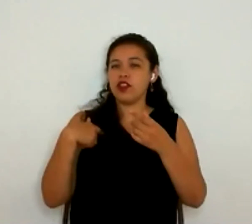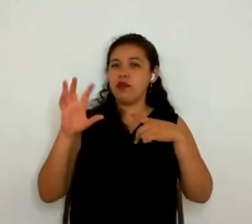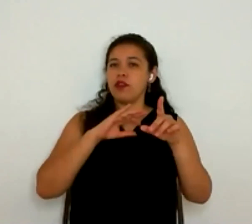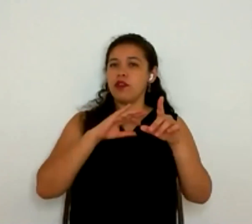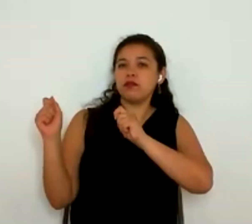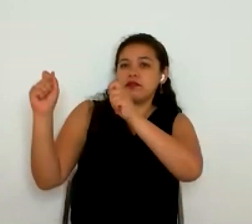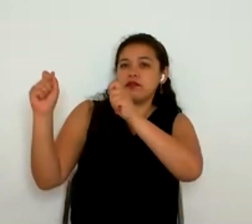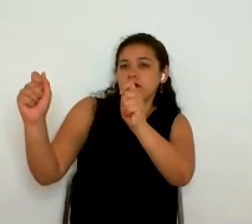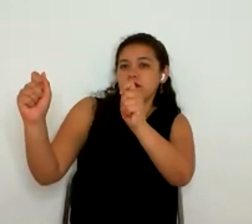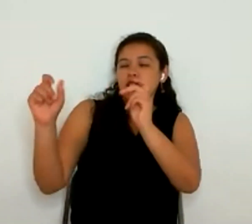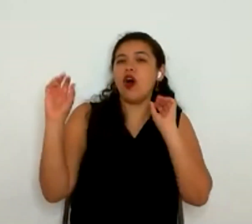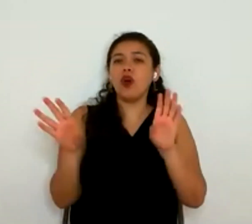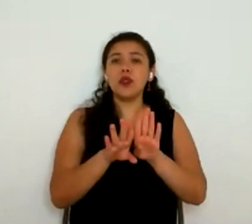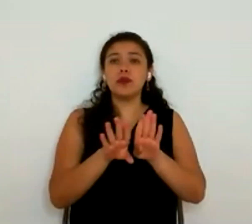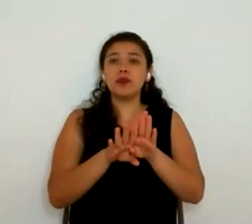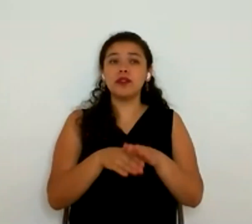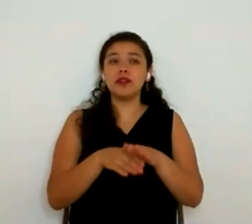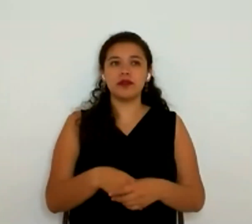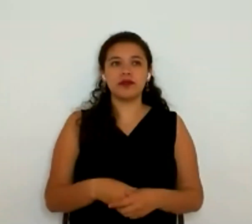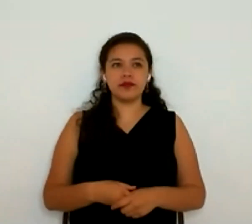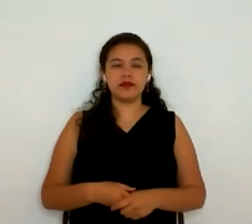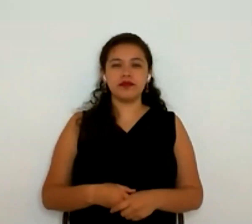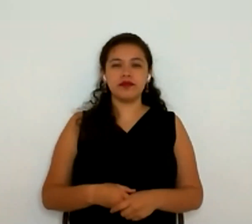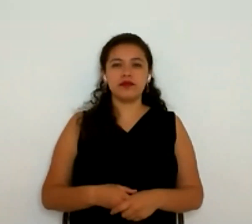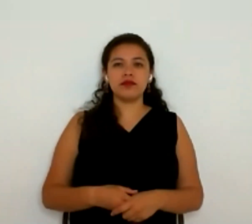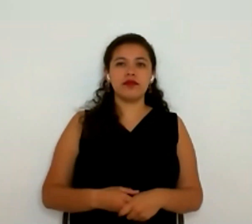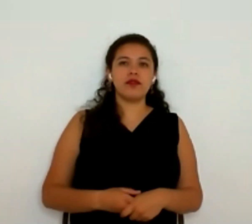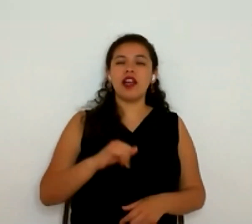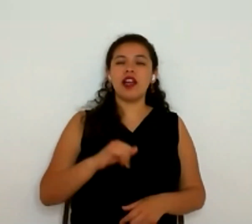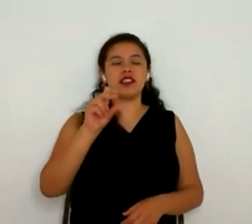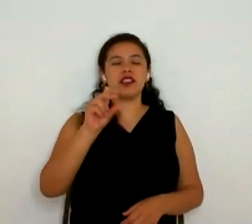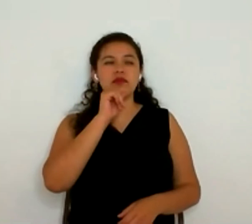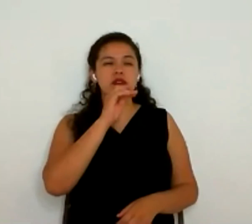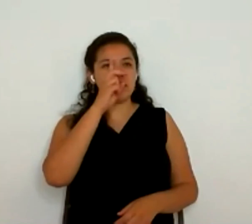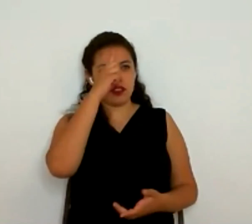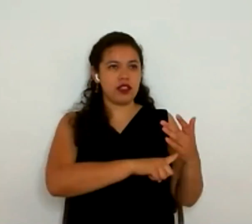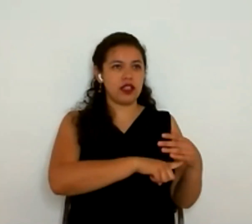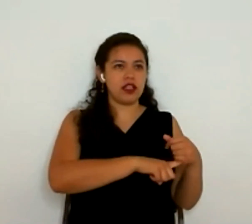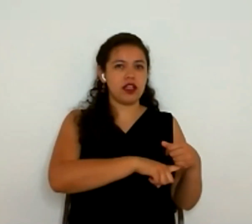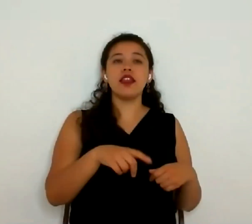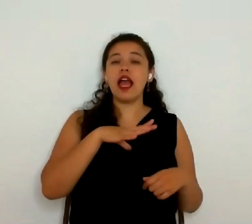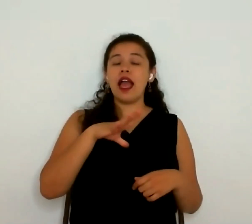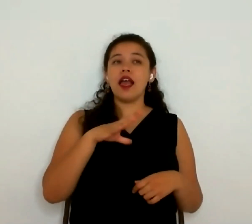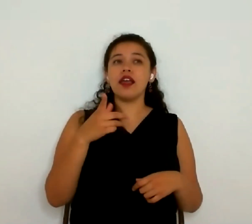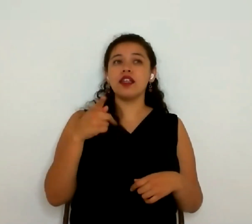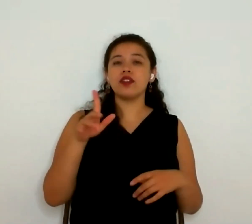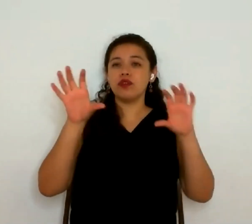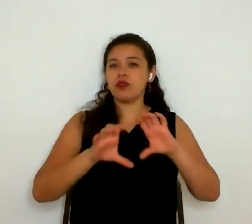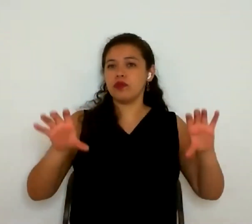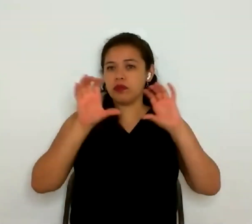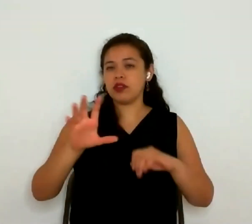o como lo pongo loco que no se puede así verdad jorge el sí lo tiene abierto en su equipo de cómputo